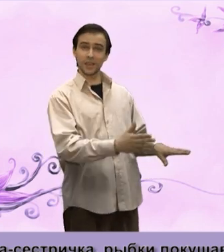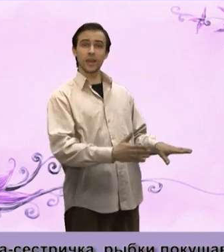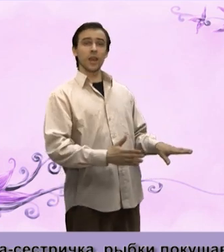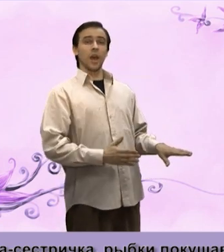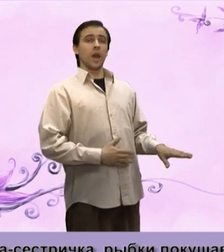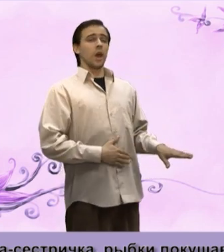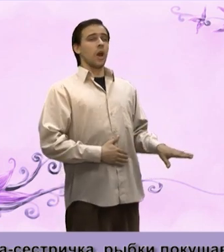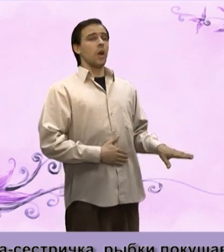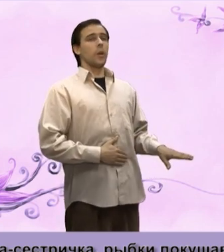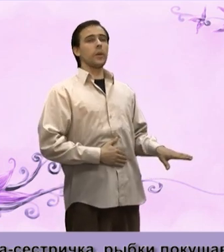Рыбки, покушавши,